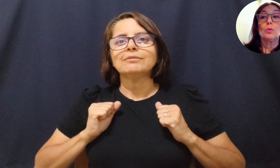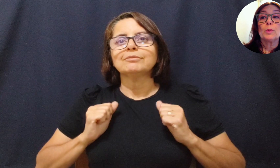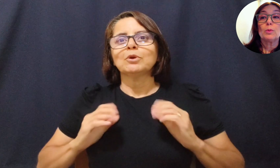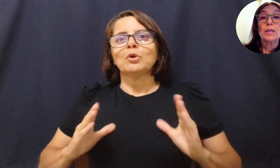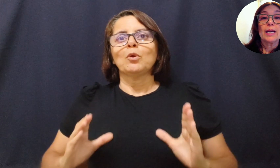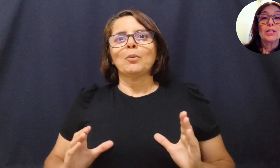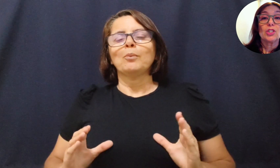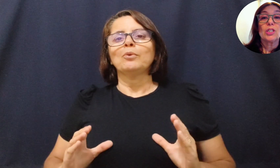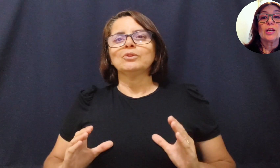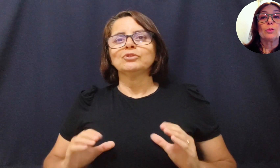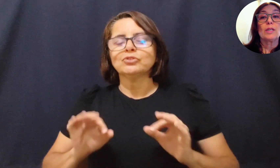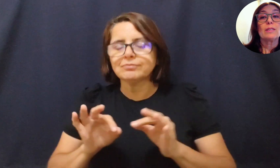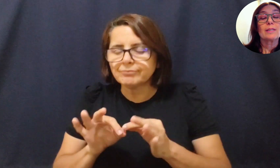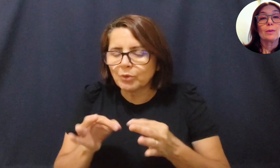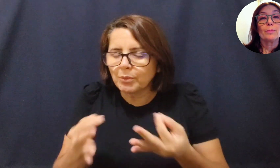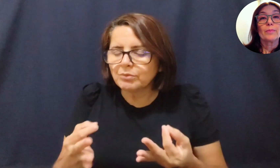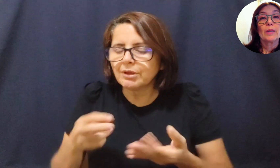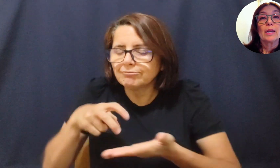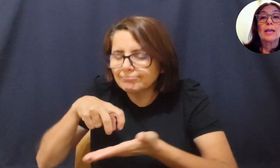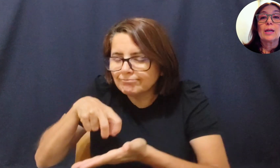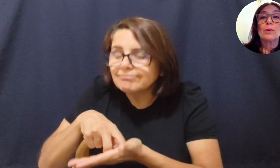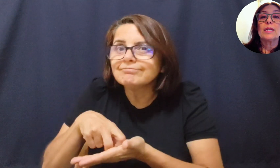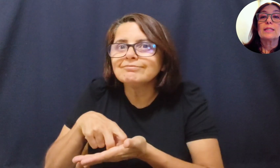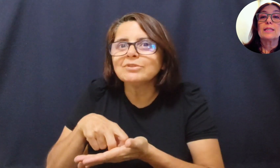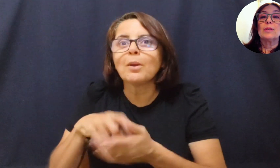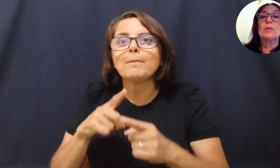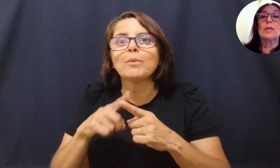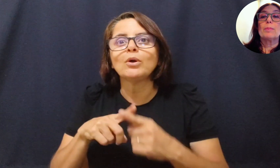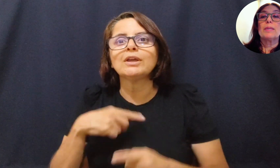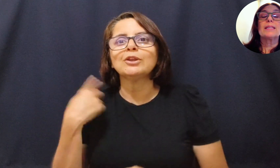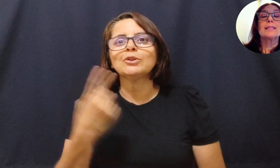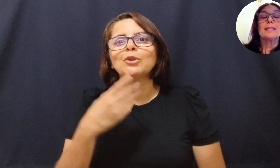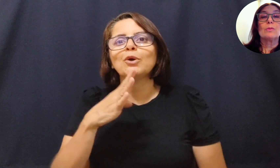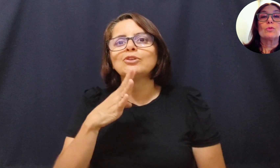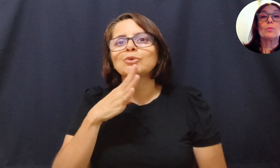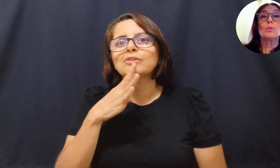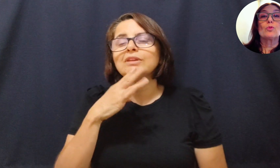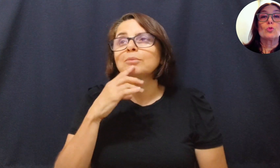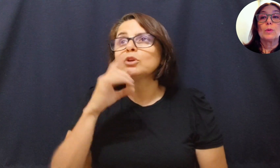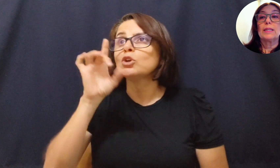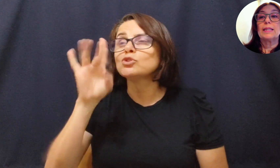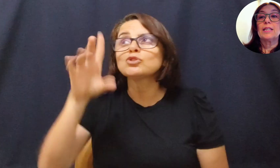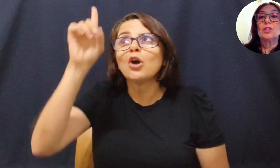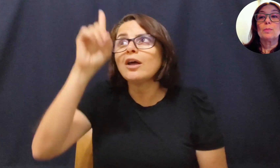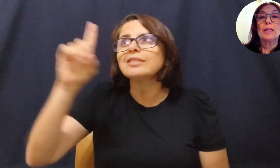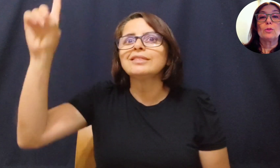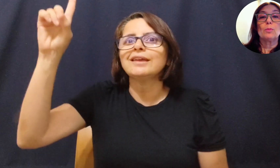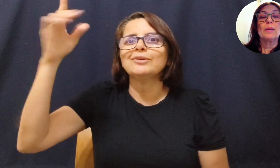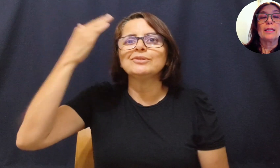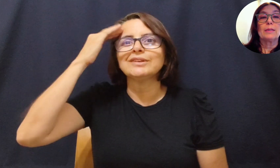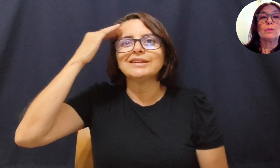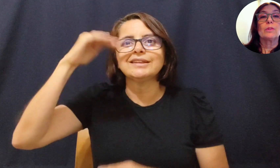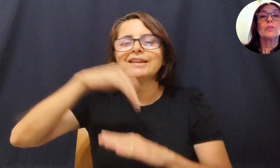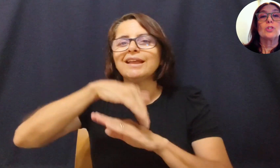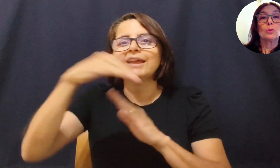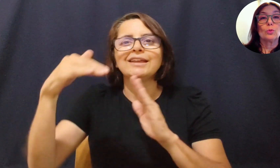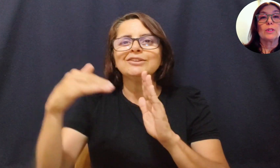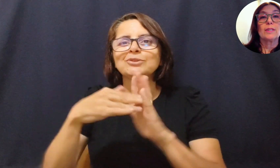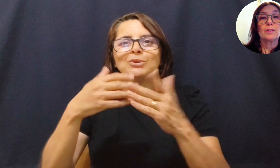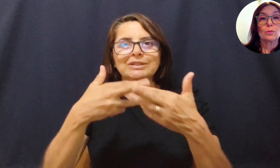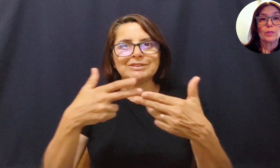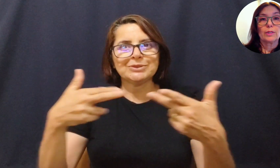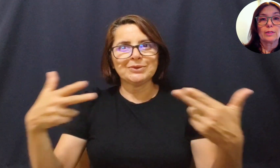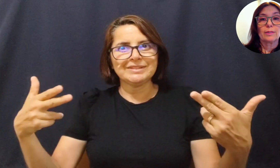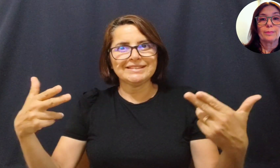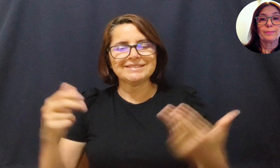postura de humildade e adoração, reconhecendo que apenas Deus possui entendimento pleno de